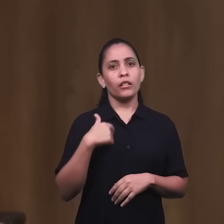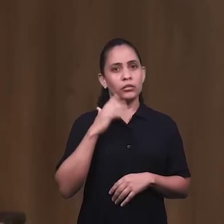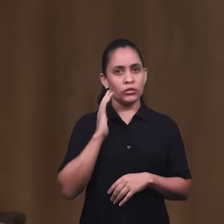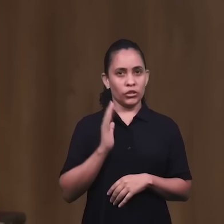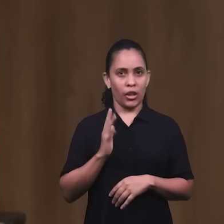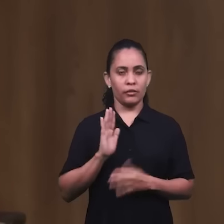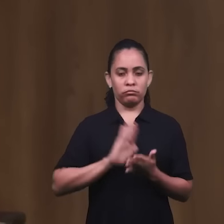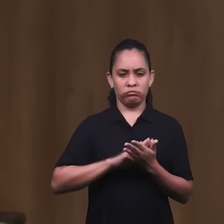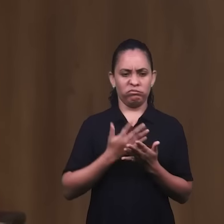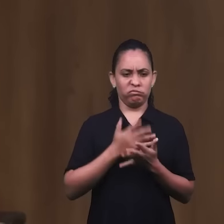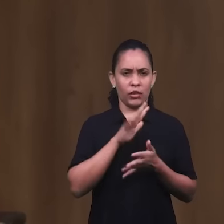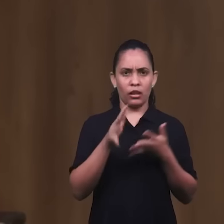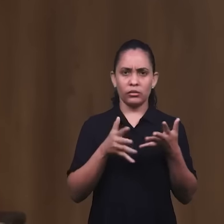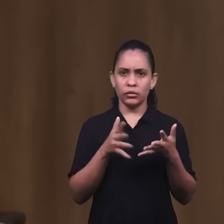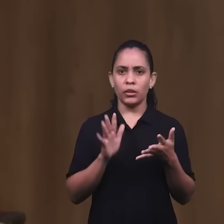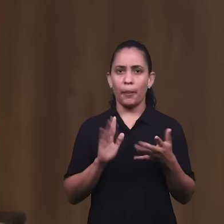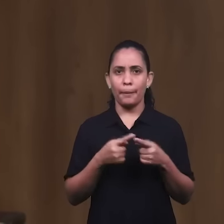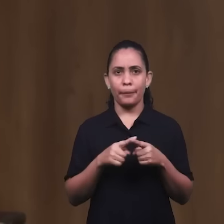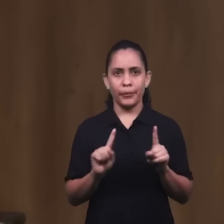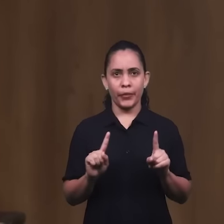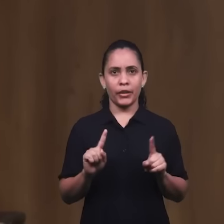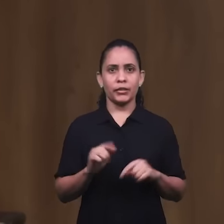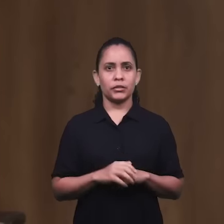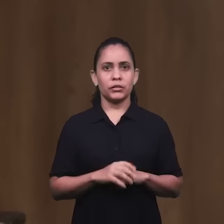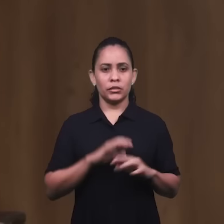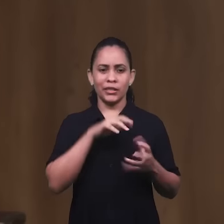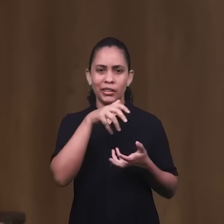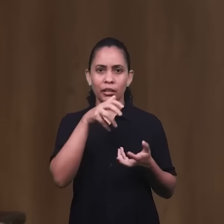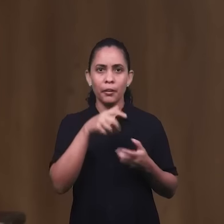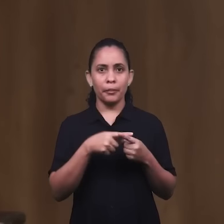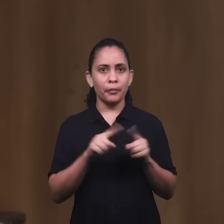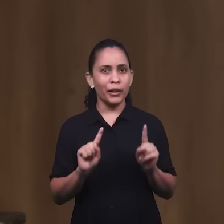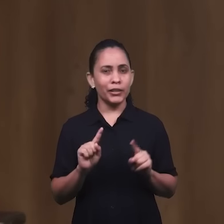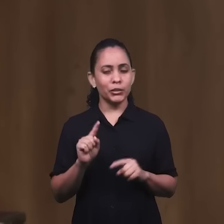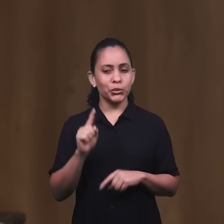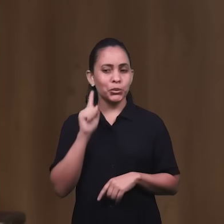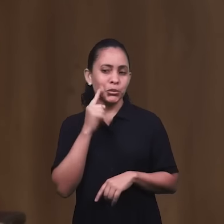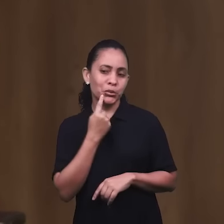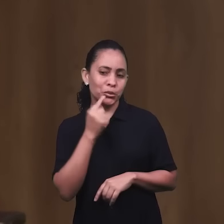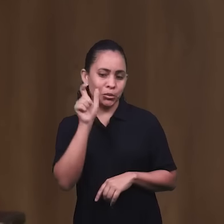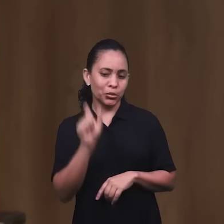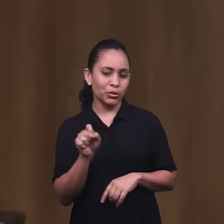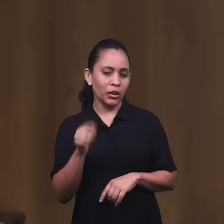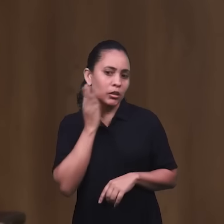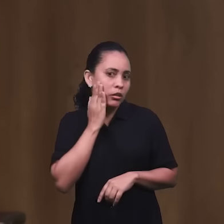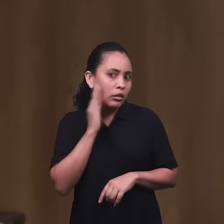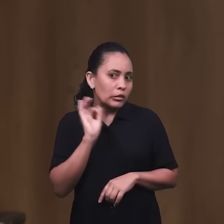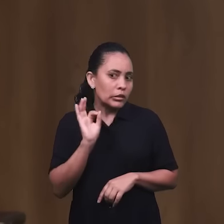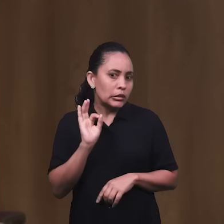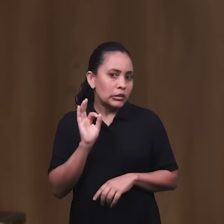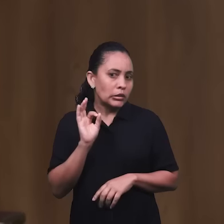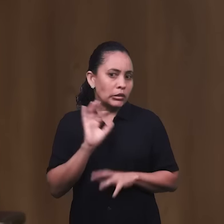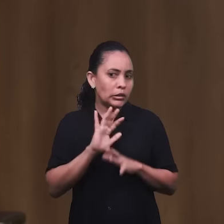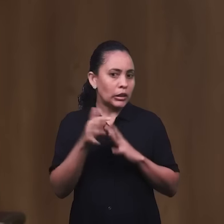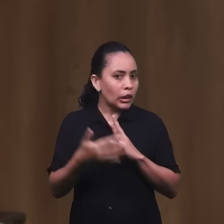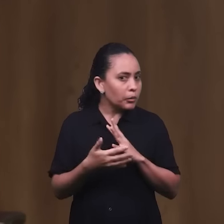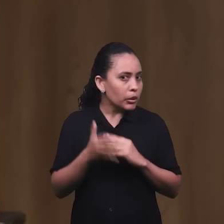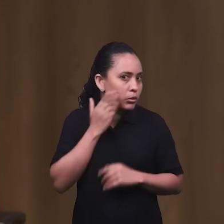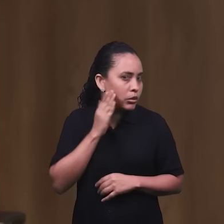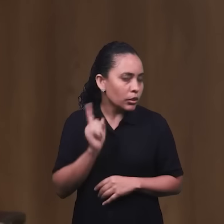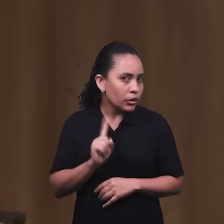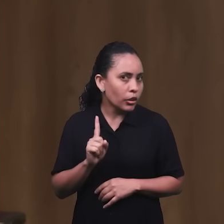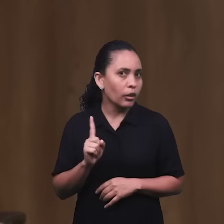tem ali a tradução que está acontecendo, porque é uma transmissão, mas o meu surdo, ele não entende muito bem Libras, igual o caso